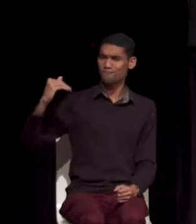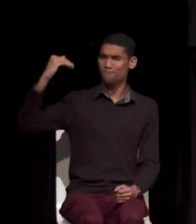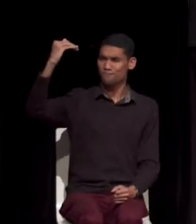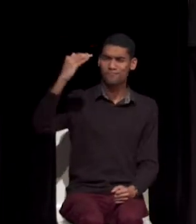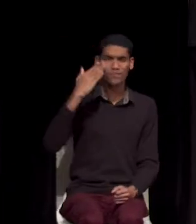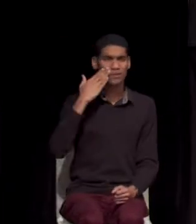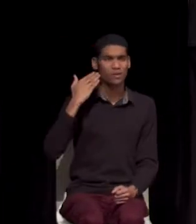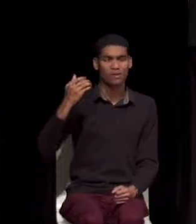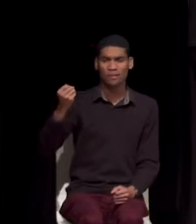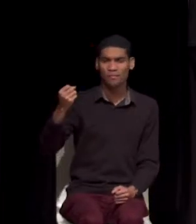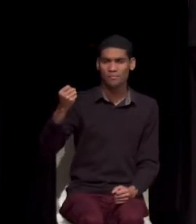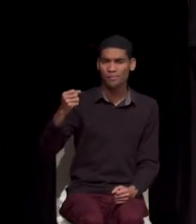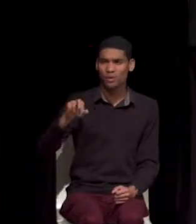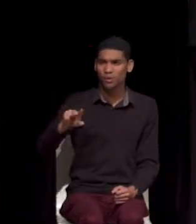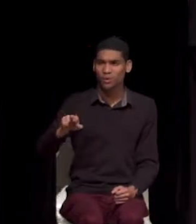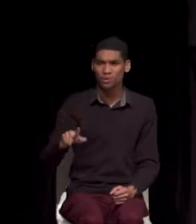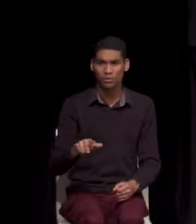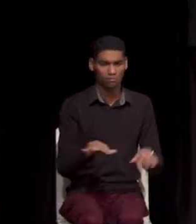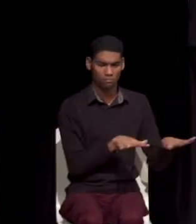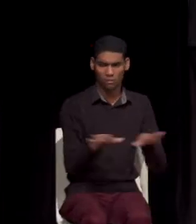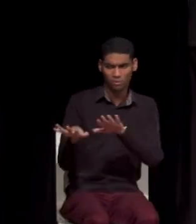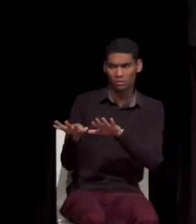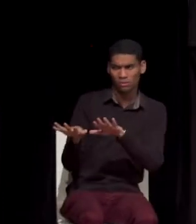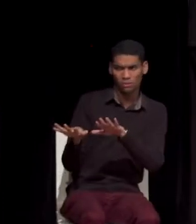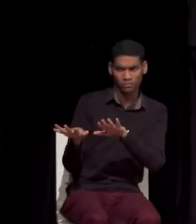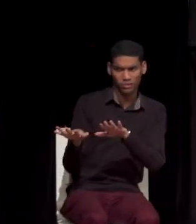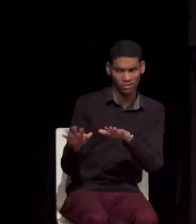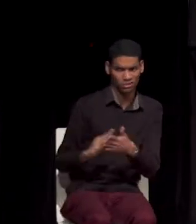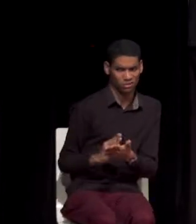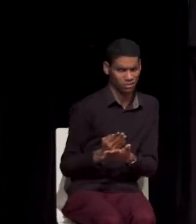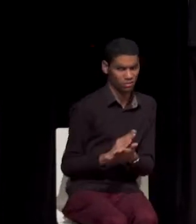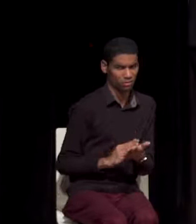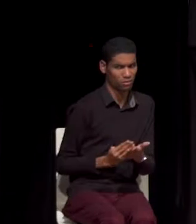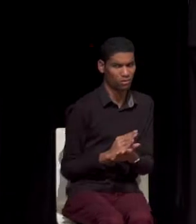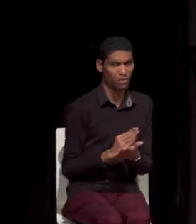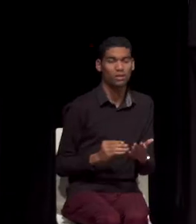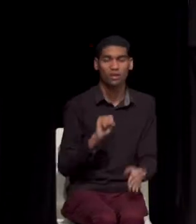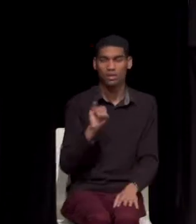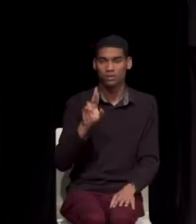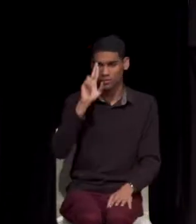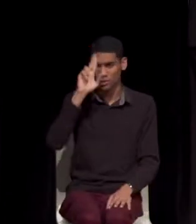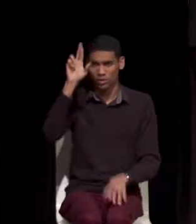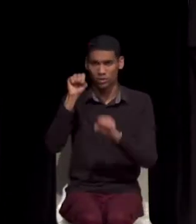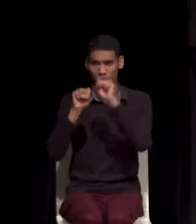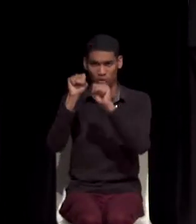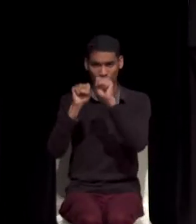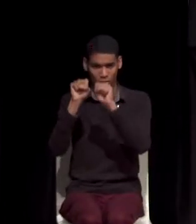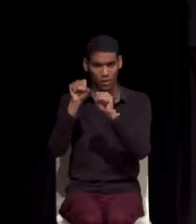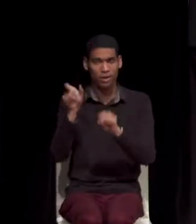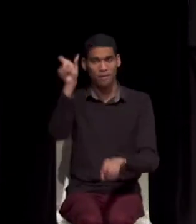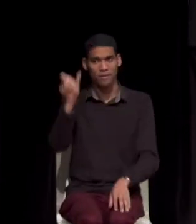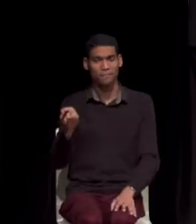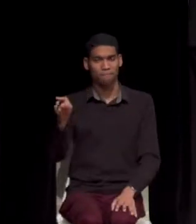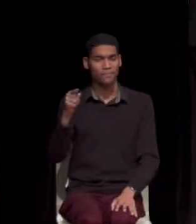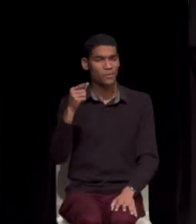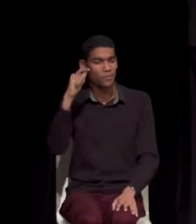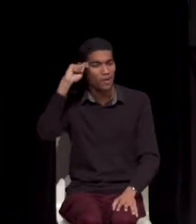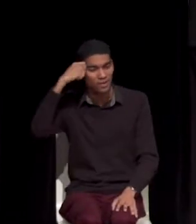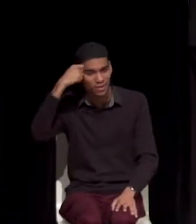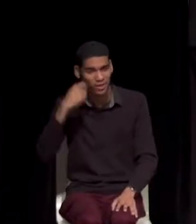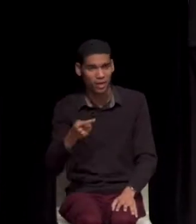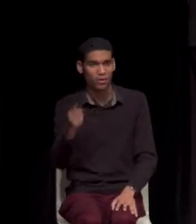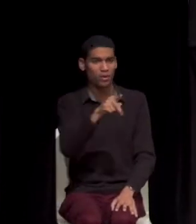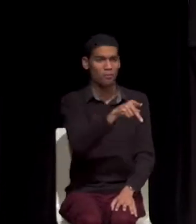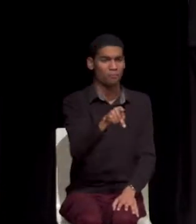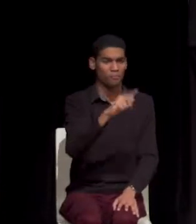branco, todo mundo se incomoda. Se você é um diretor de uma empresa e é negro, a pessoa se incomoda. Se você é um